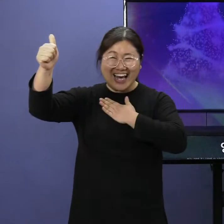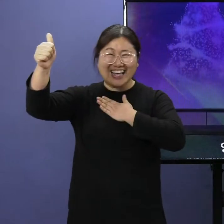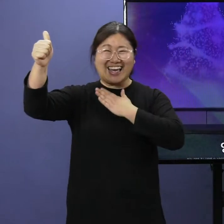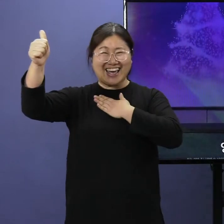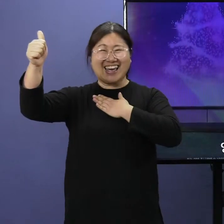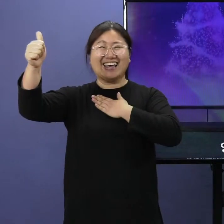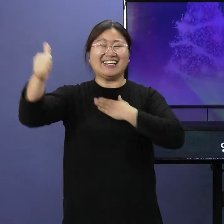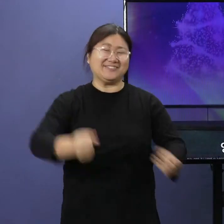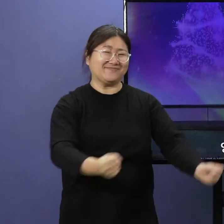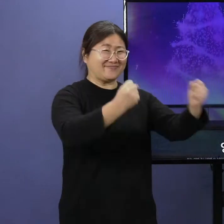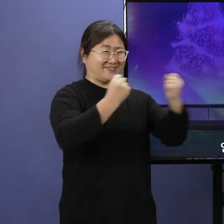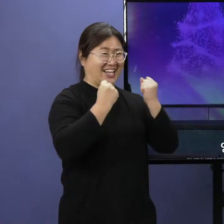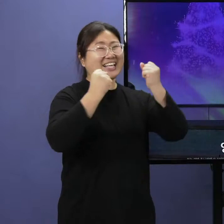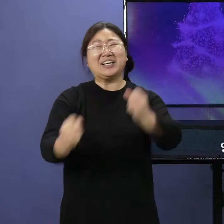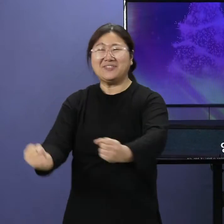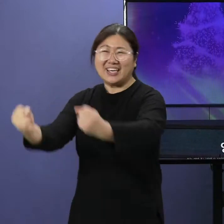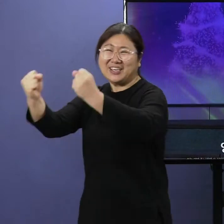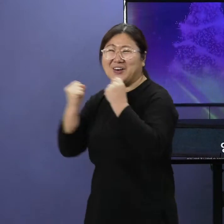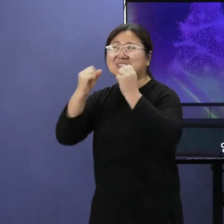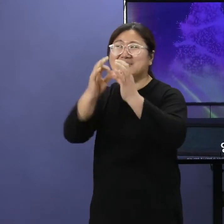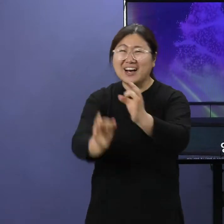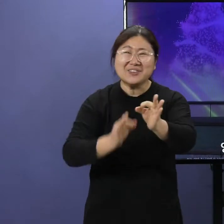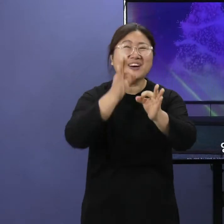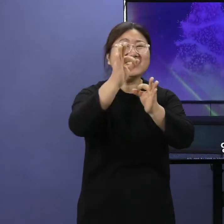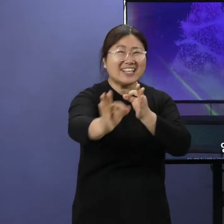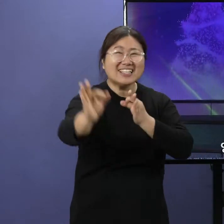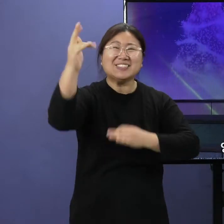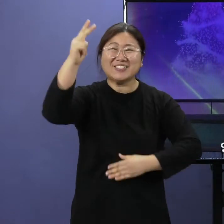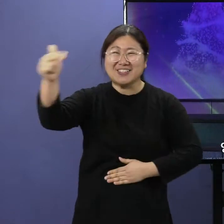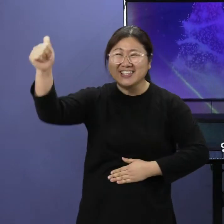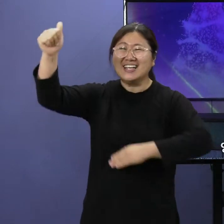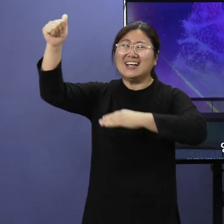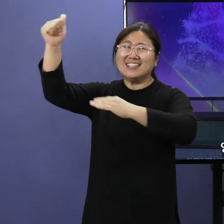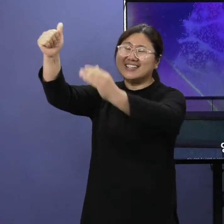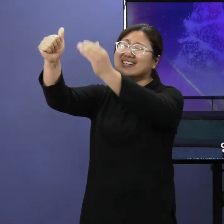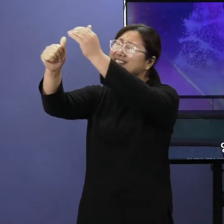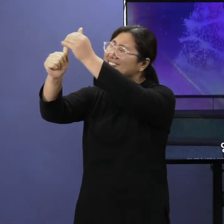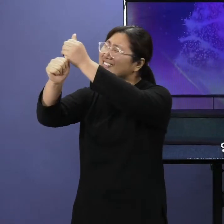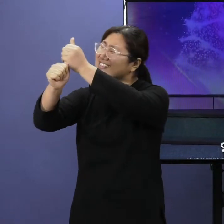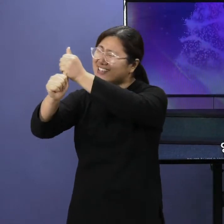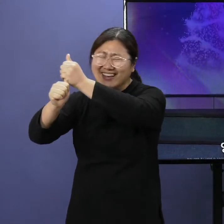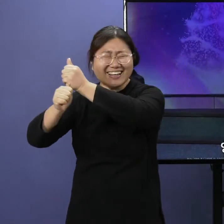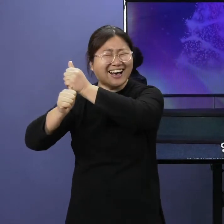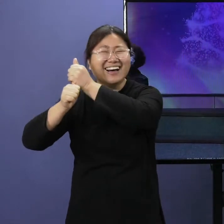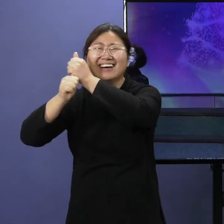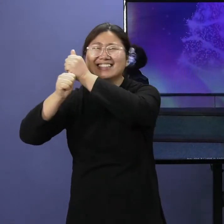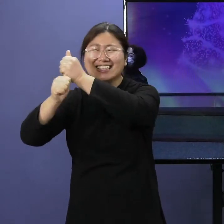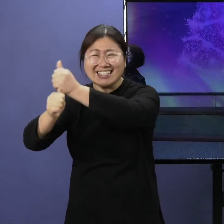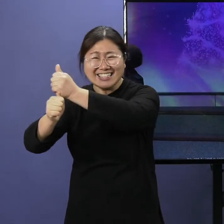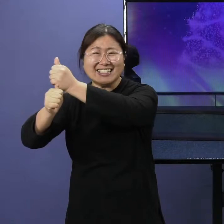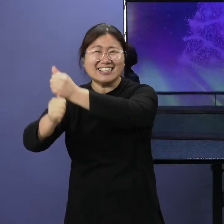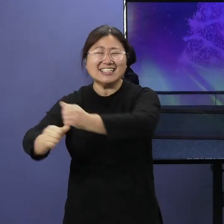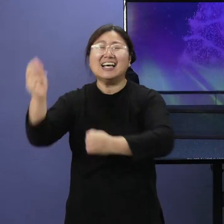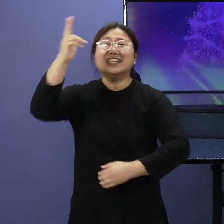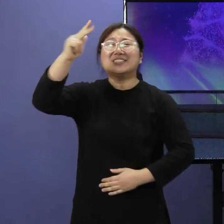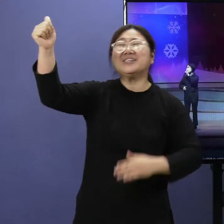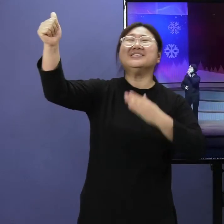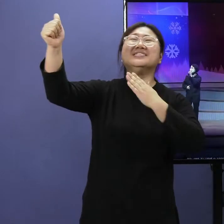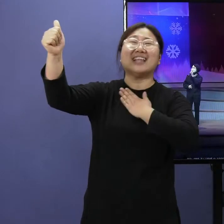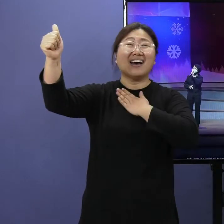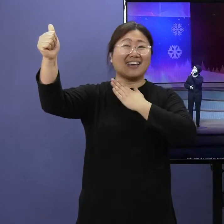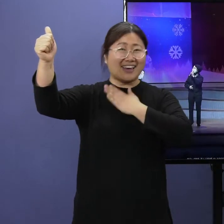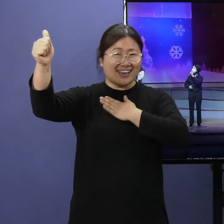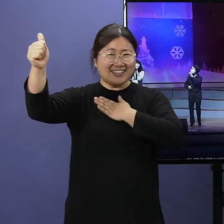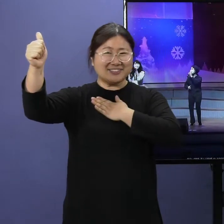나의 힘이여, 영원히 주를 의지하. 주는 나의